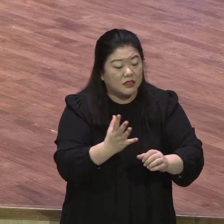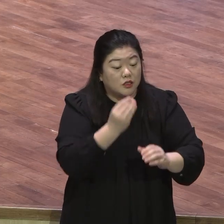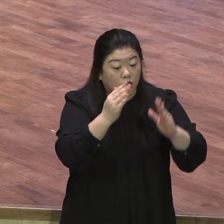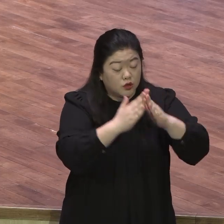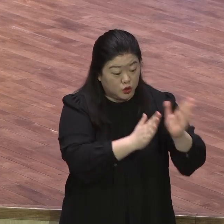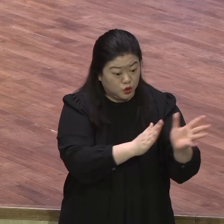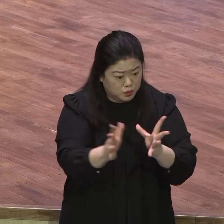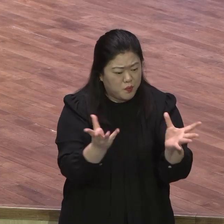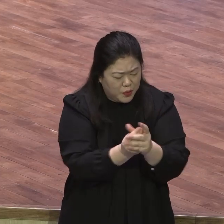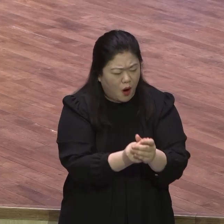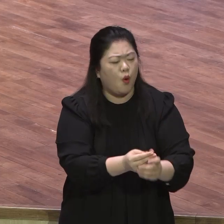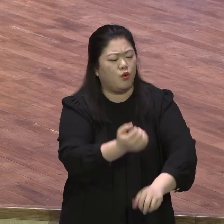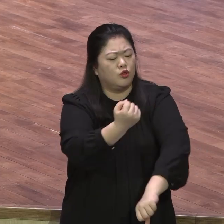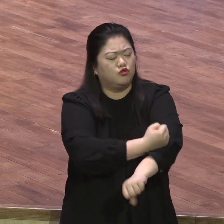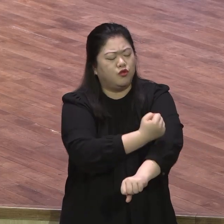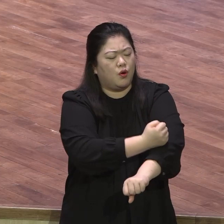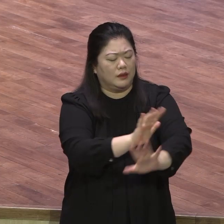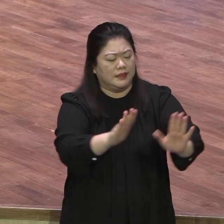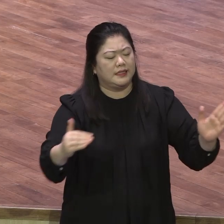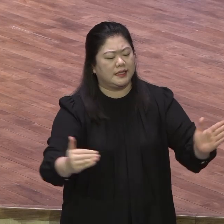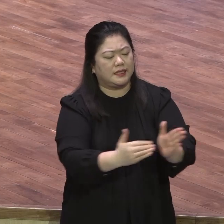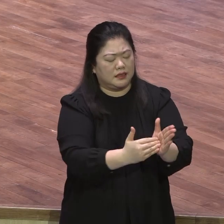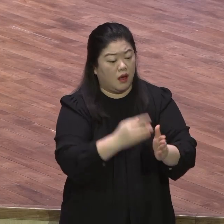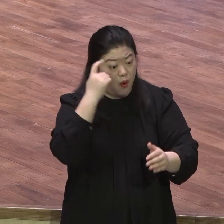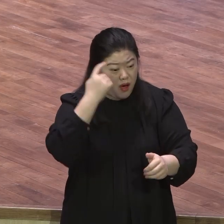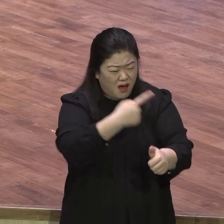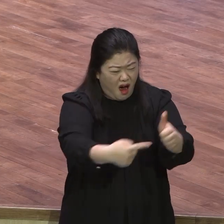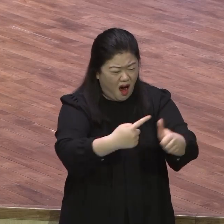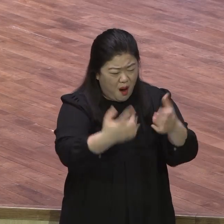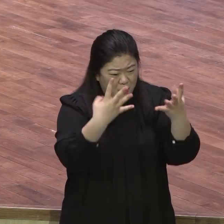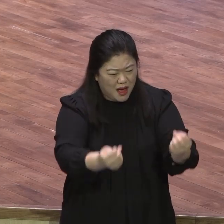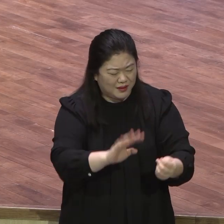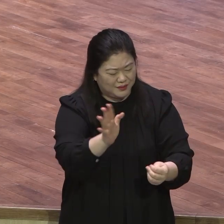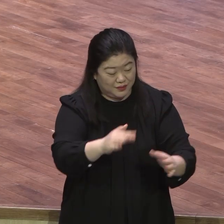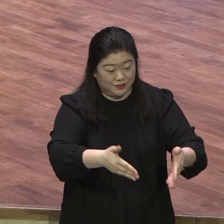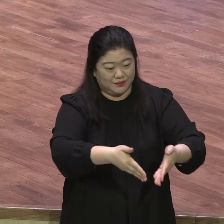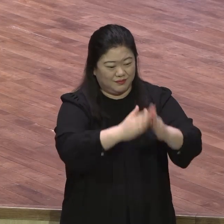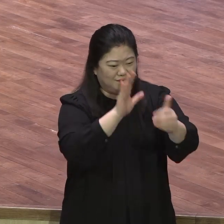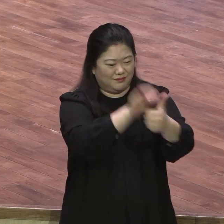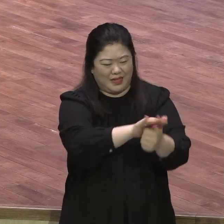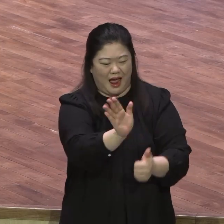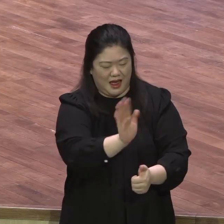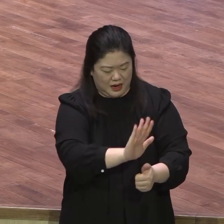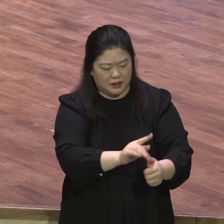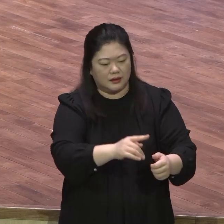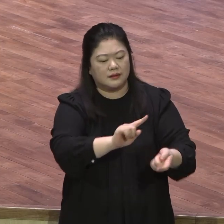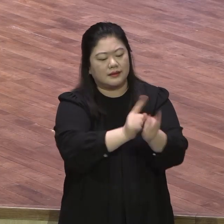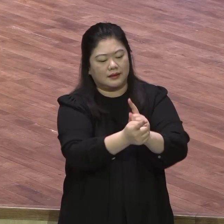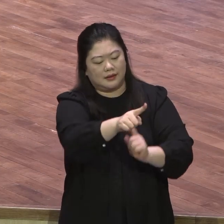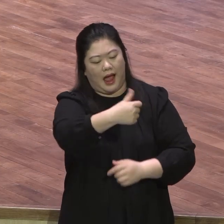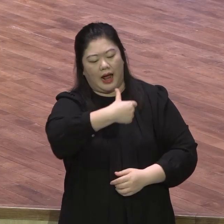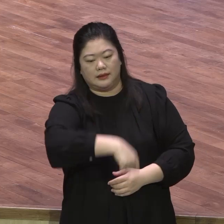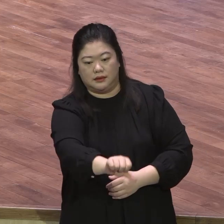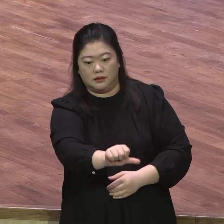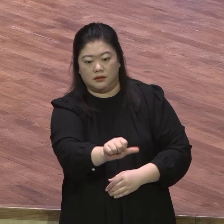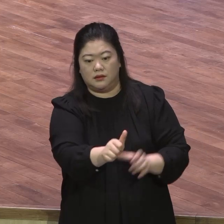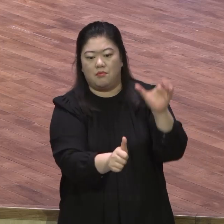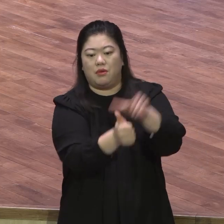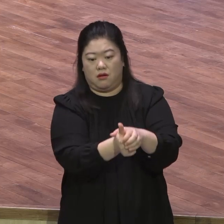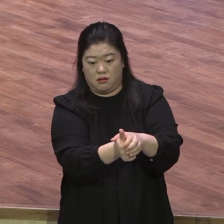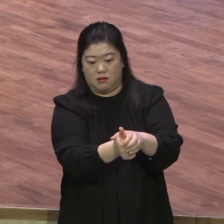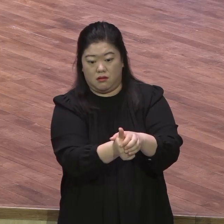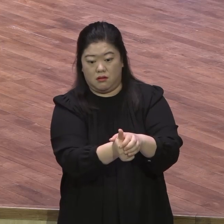그 정도로 많은 전쟁을 했는데 하나님 마음의 합판자잖아요. 따위씨 하나님 내 마음의 합판자라 그 정도인데도 그렇다.